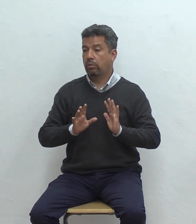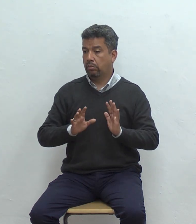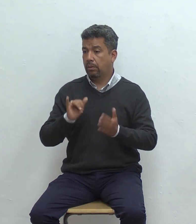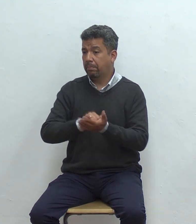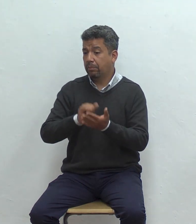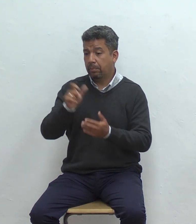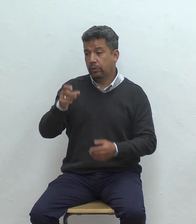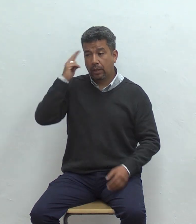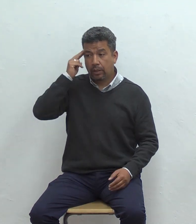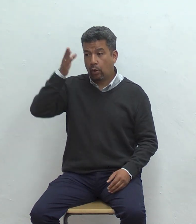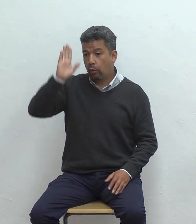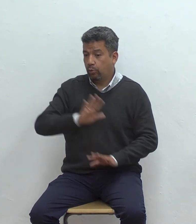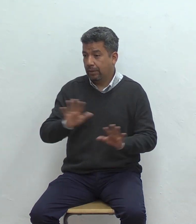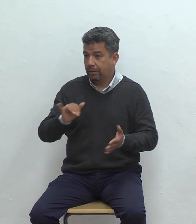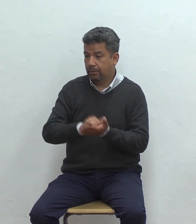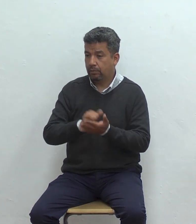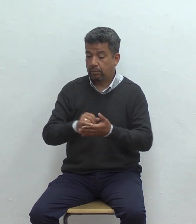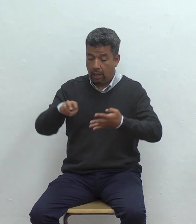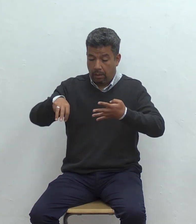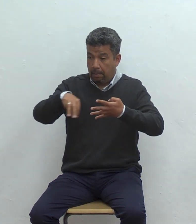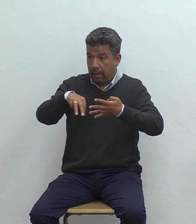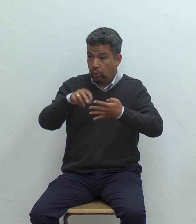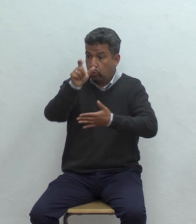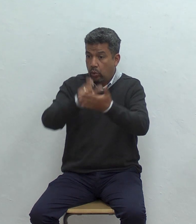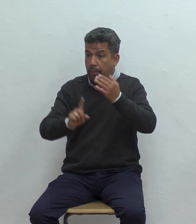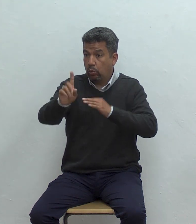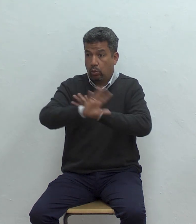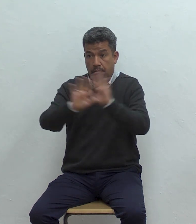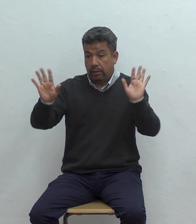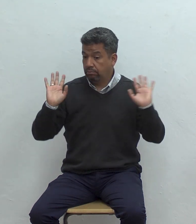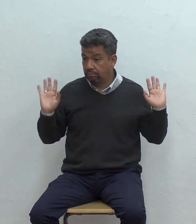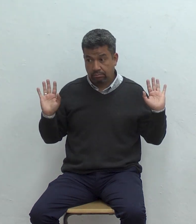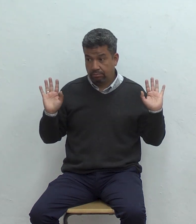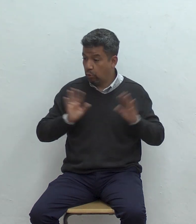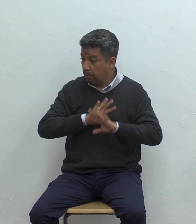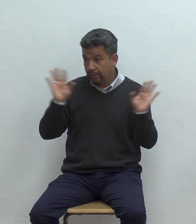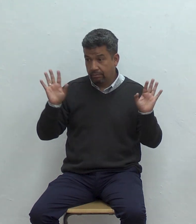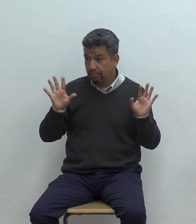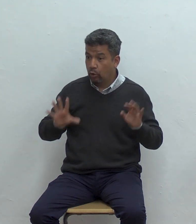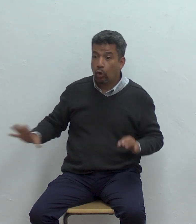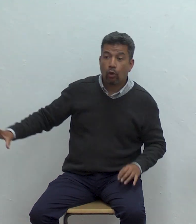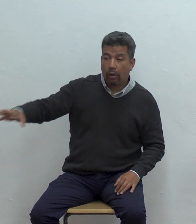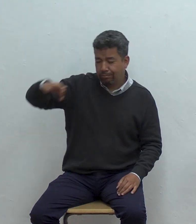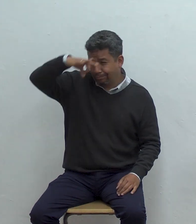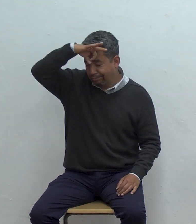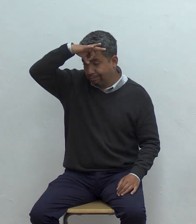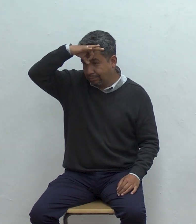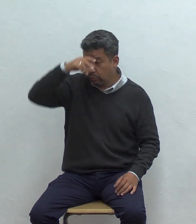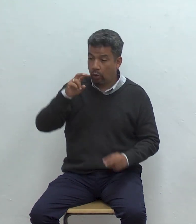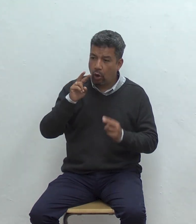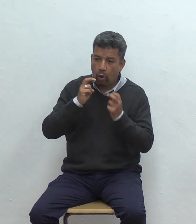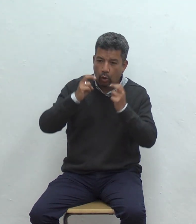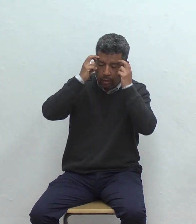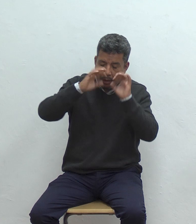los teólogos. Es un capítulo de Marcos lo que saben, de resto, pare de contar. Todos somos ignorantes y entre más uno se asoma al